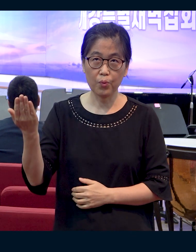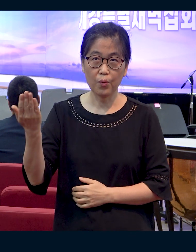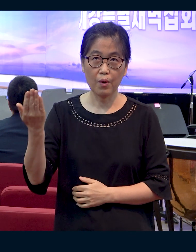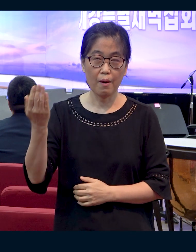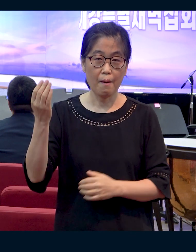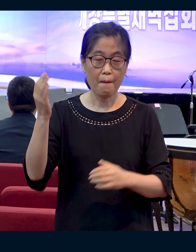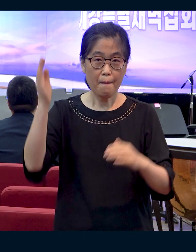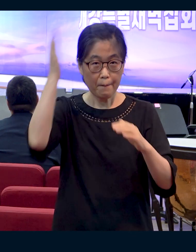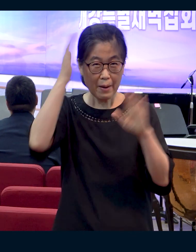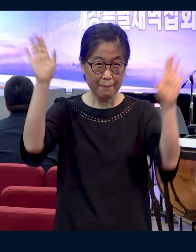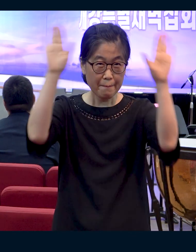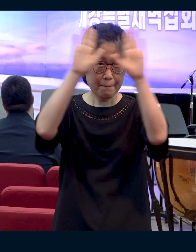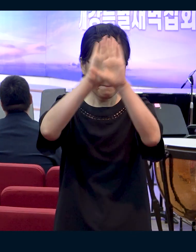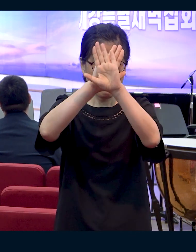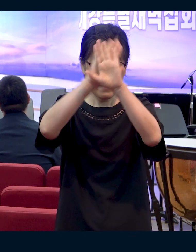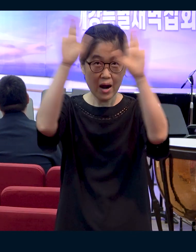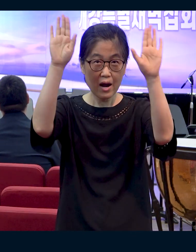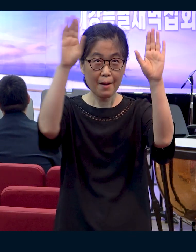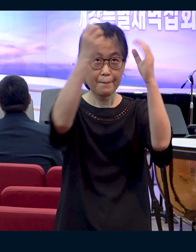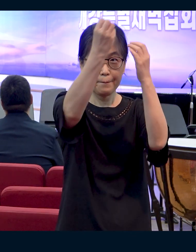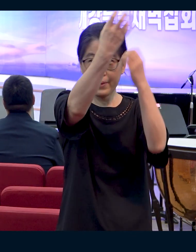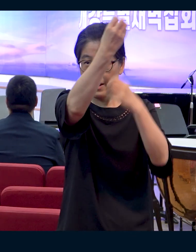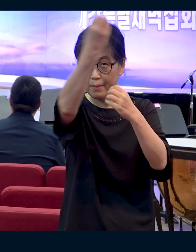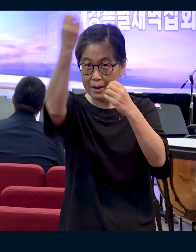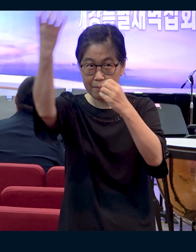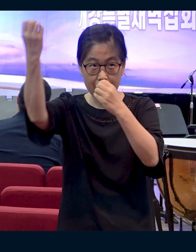밤하늘에 별을 보신 적이 있습니까?